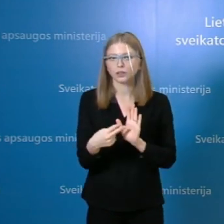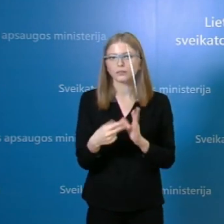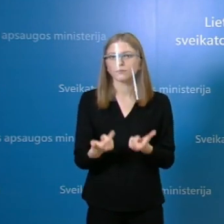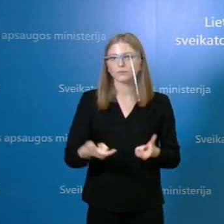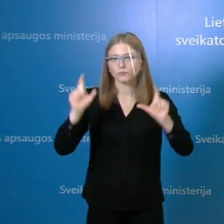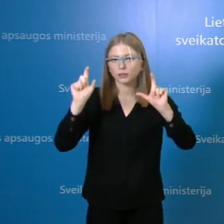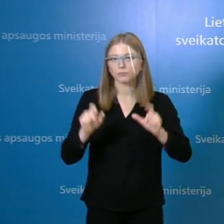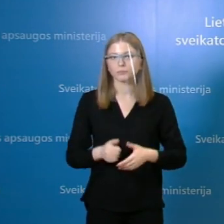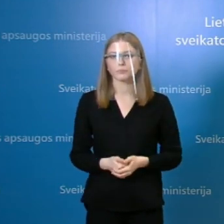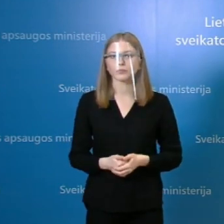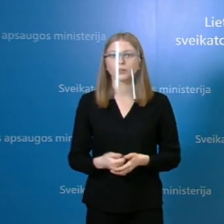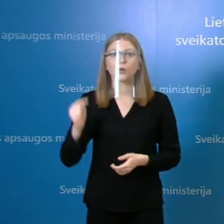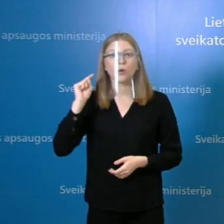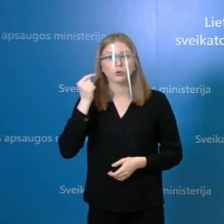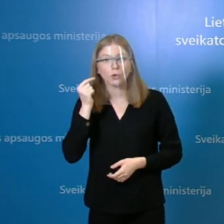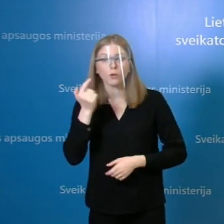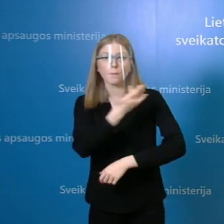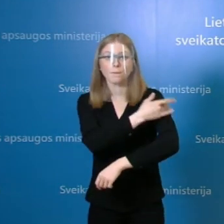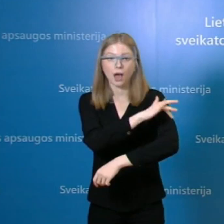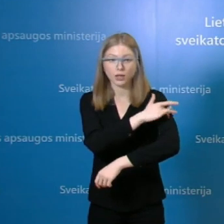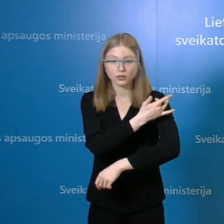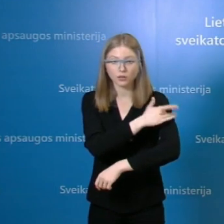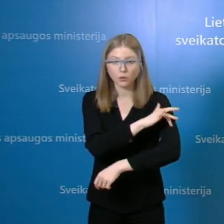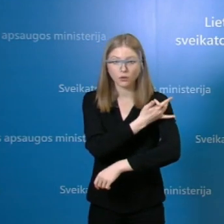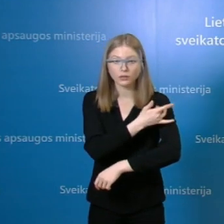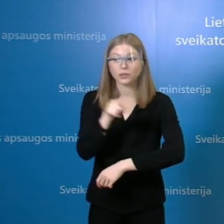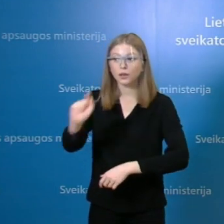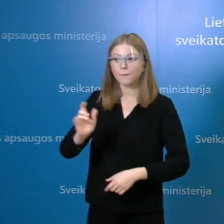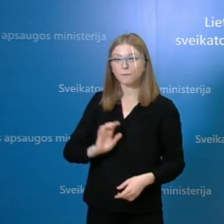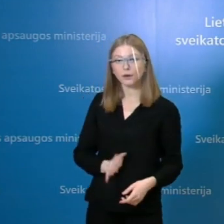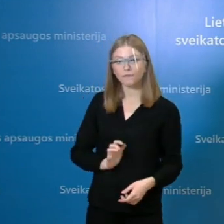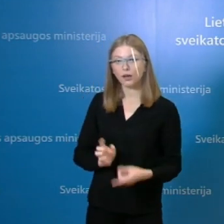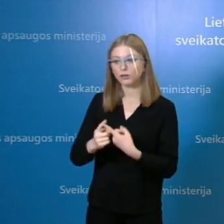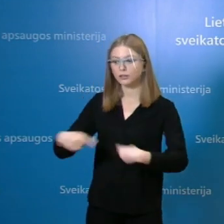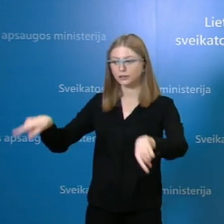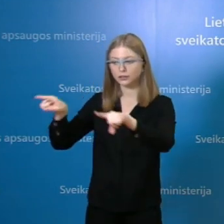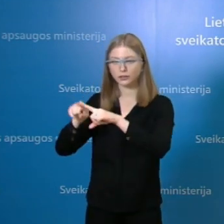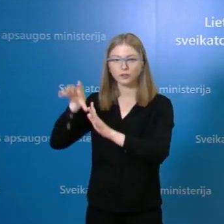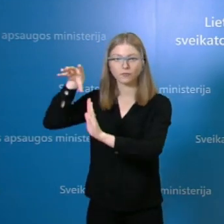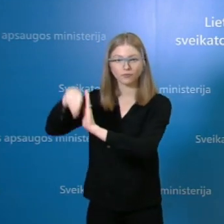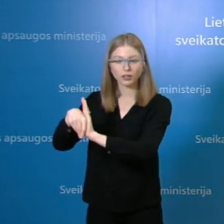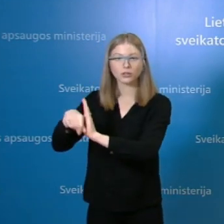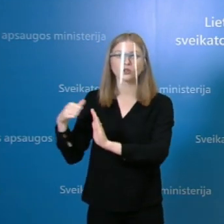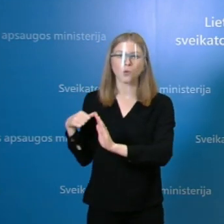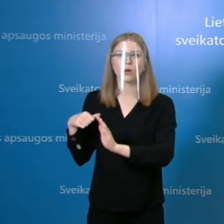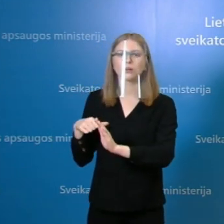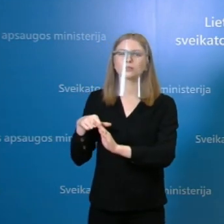didelė dalis odontologijos paslaugų yra vis tik tai privačiajame sektorija, kur žmonės moka savo